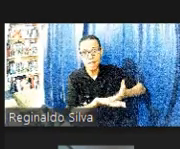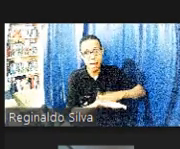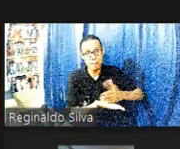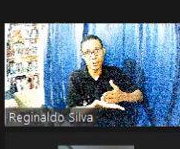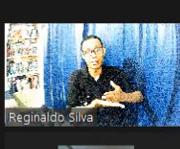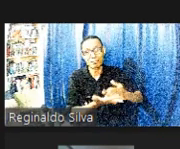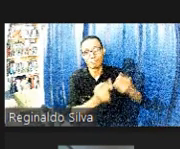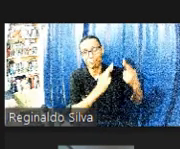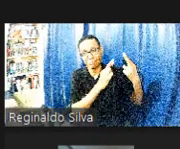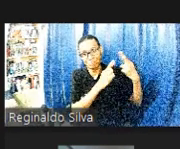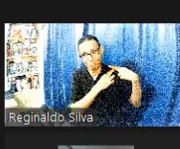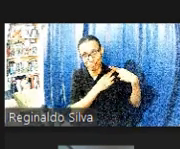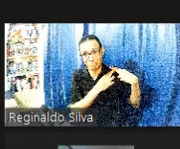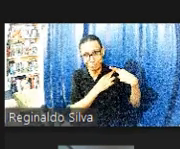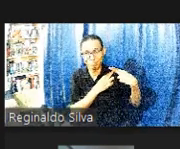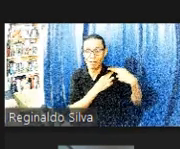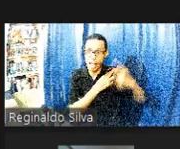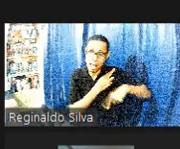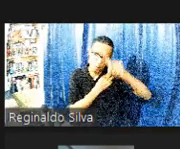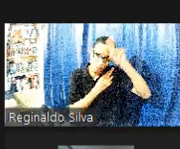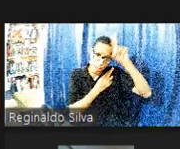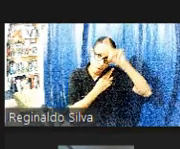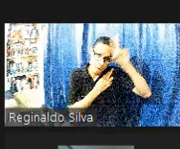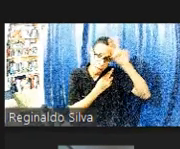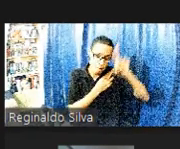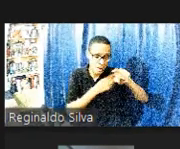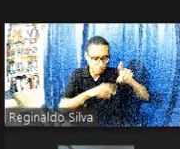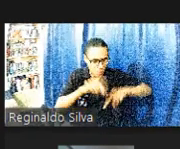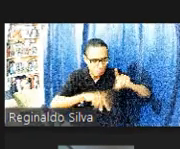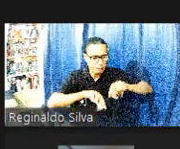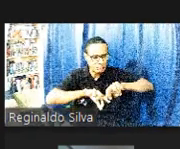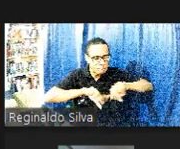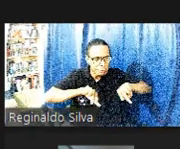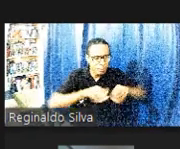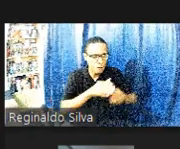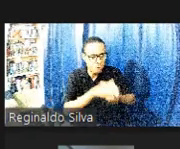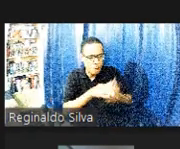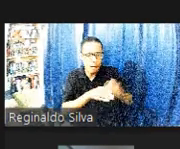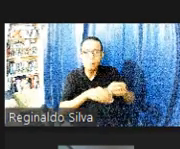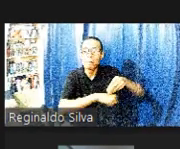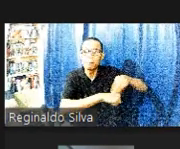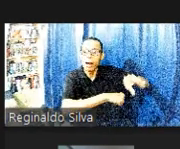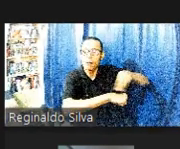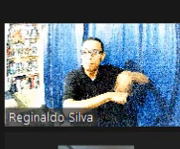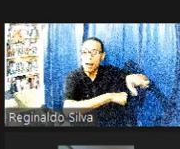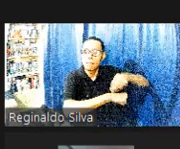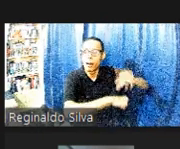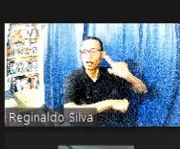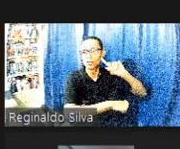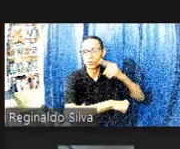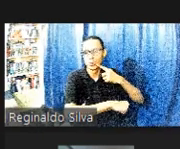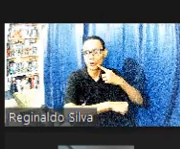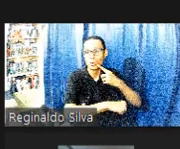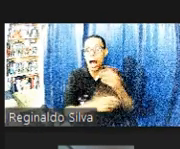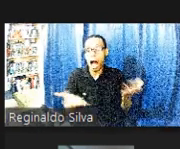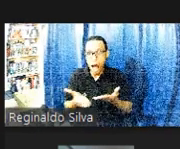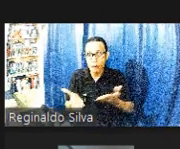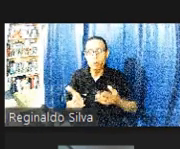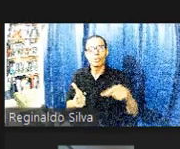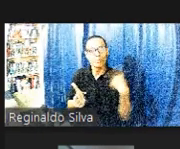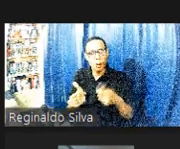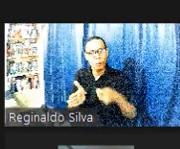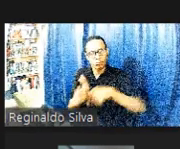Então, o que nós estamos agora na busca e estamos lutando é para que o